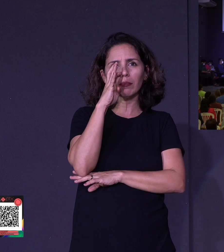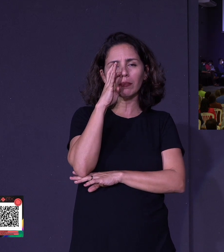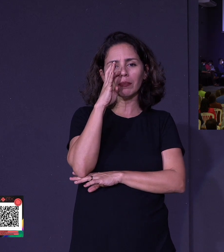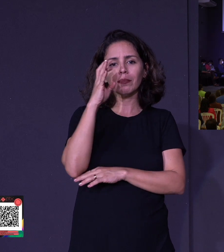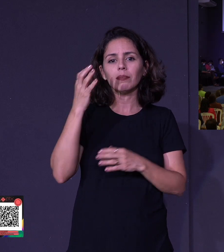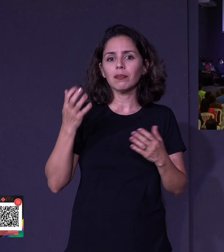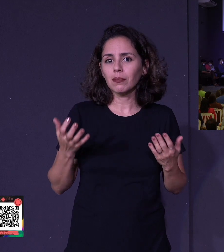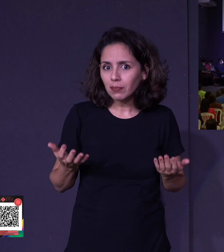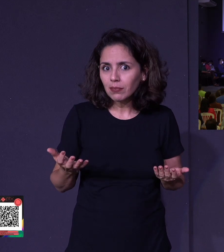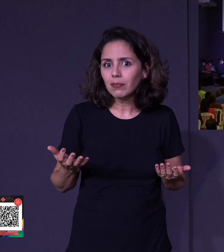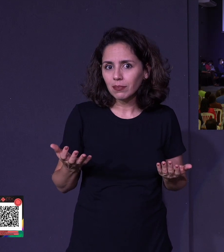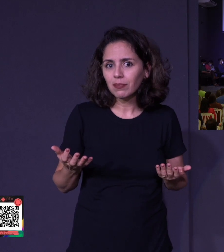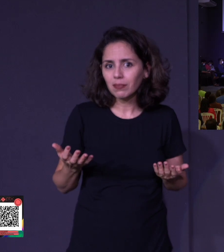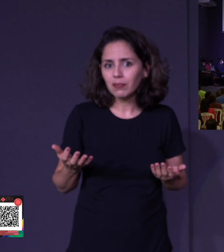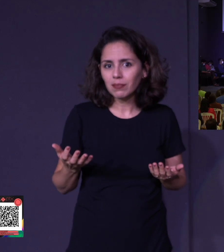E eu quero concluir.